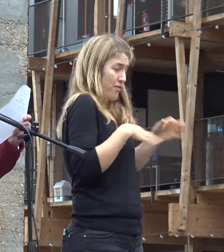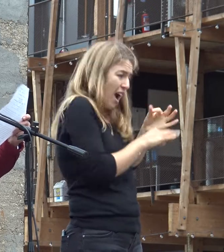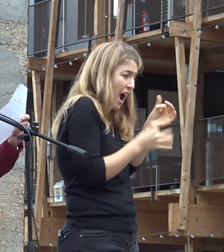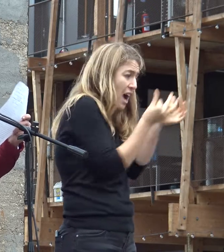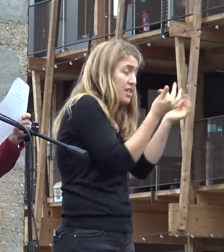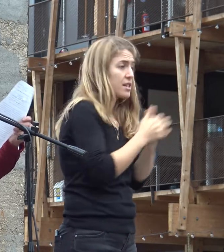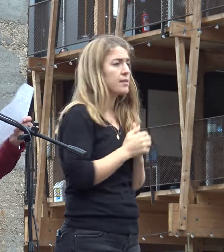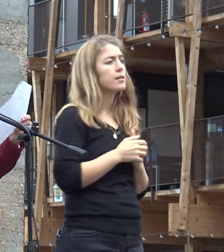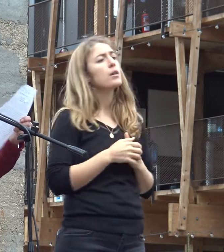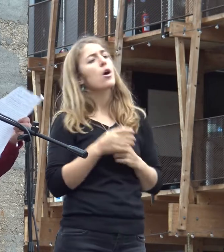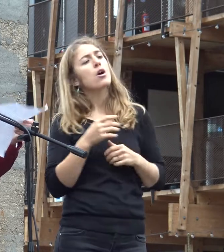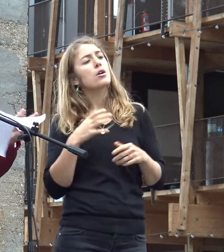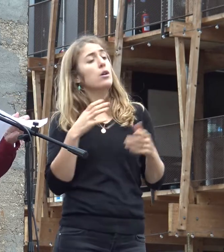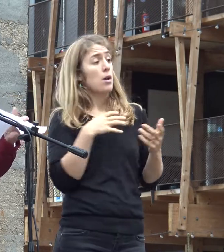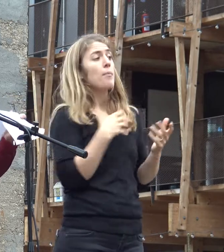Générale investit aujourd'hui